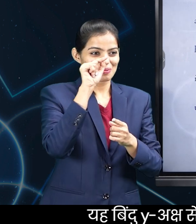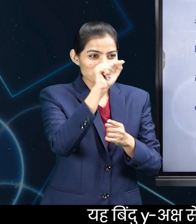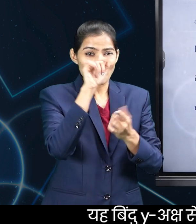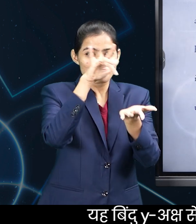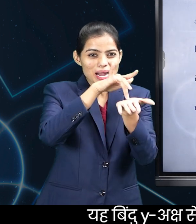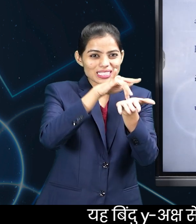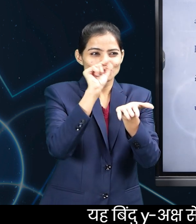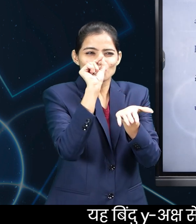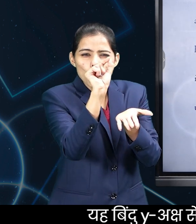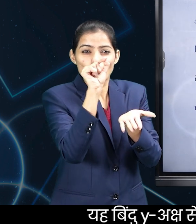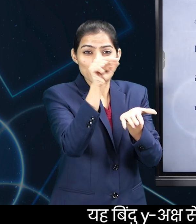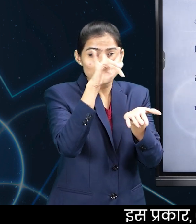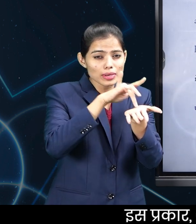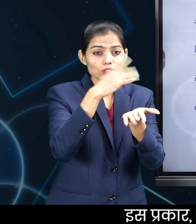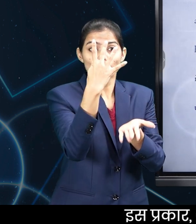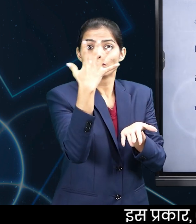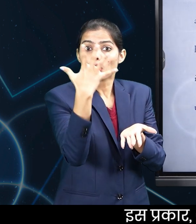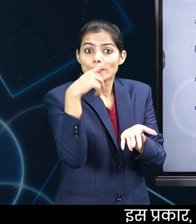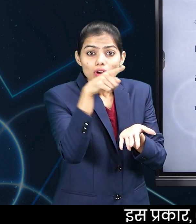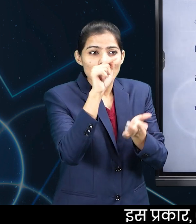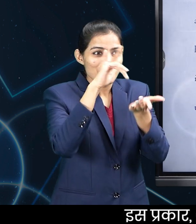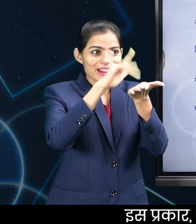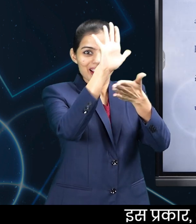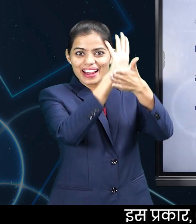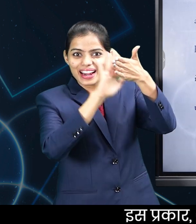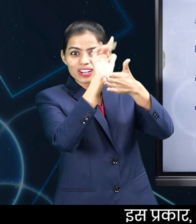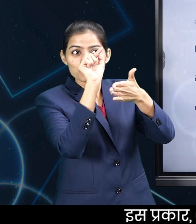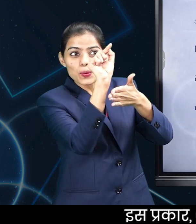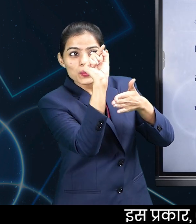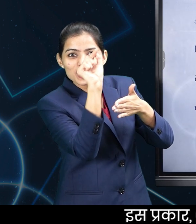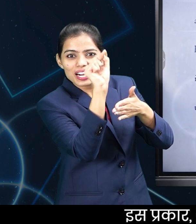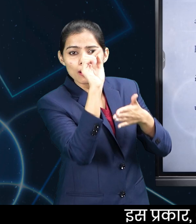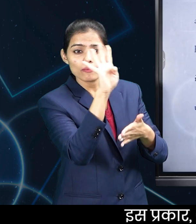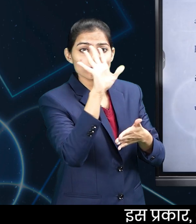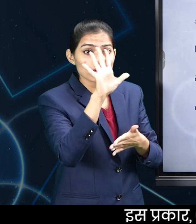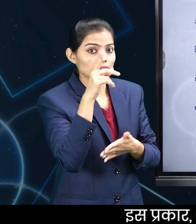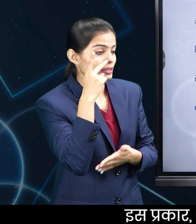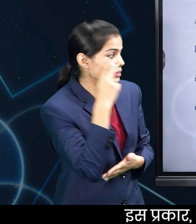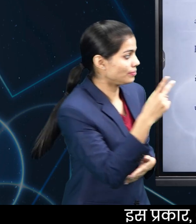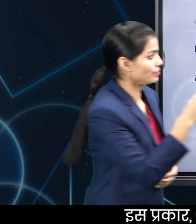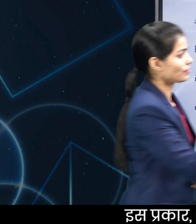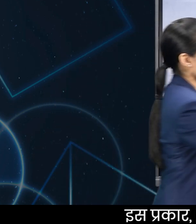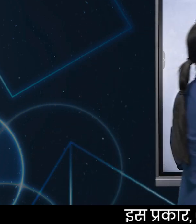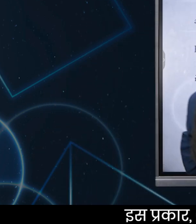की दूरी पर हैं। इस प्रकार 4,5 की स्थिति कार्तीय तल में स्थिति